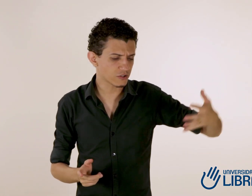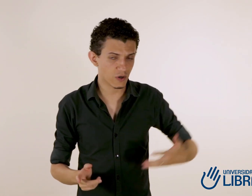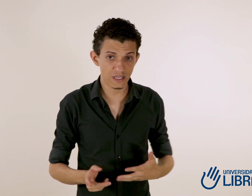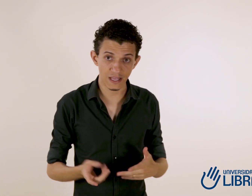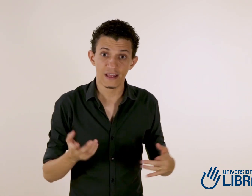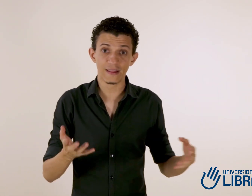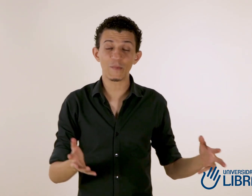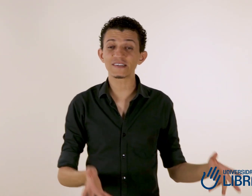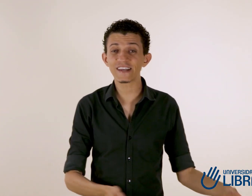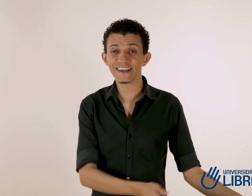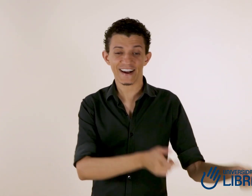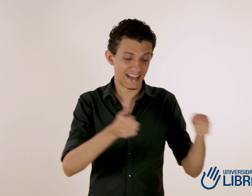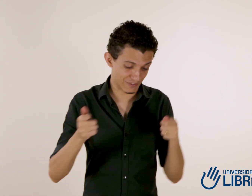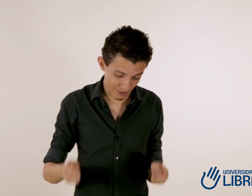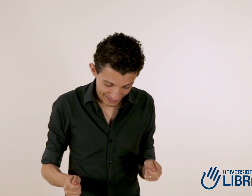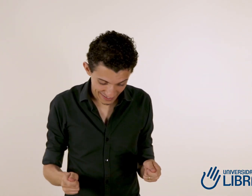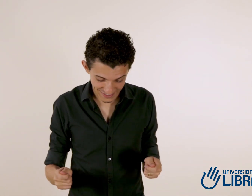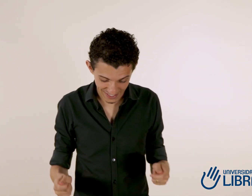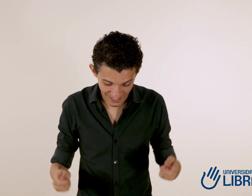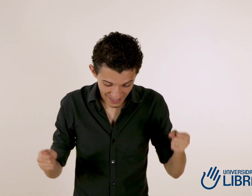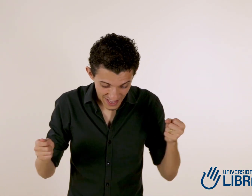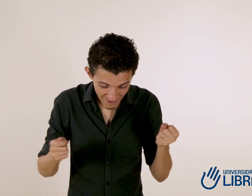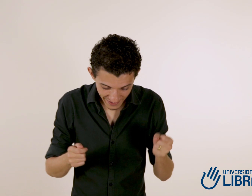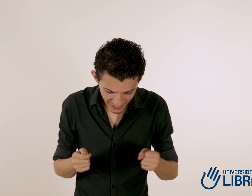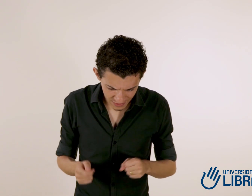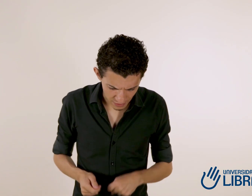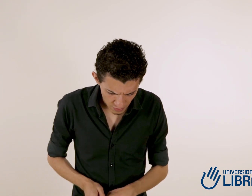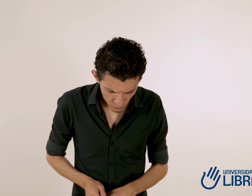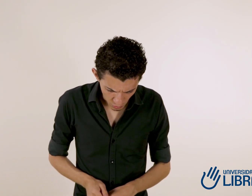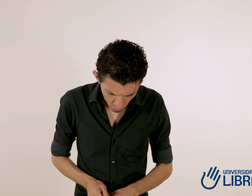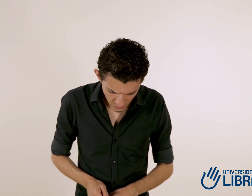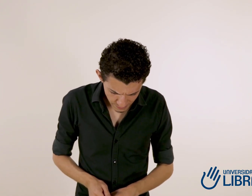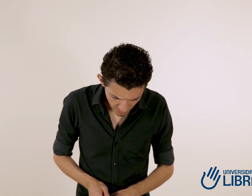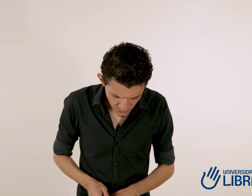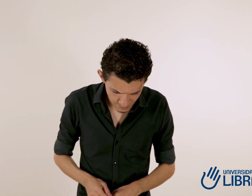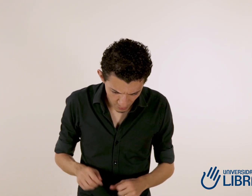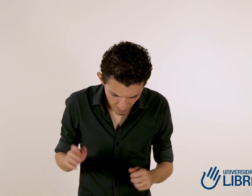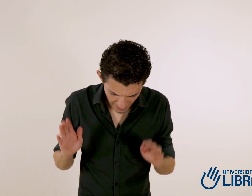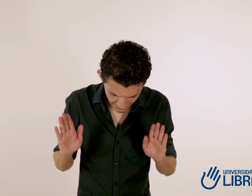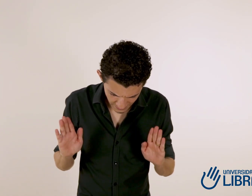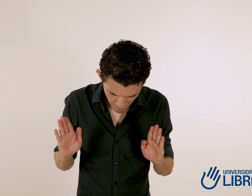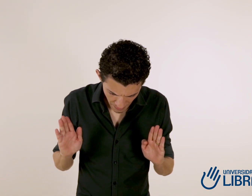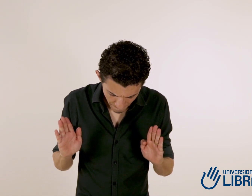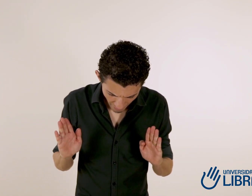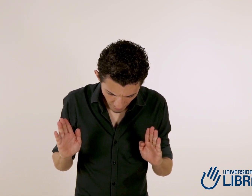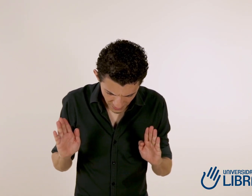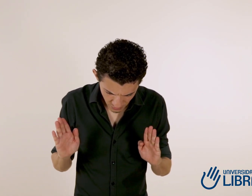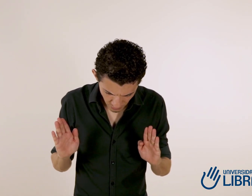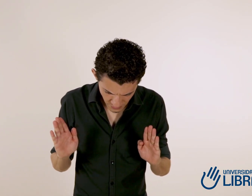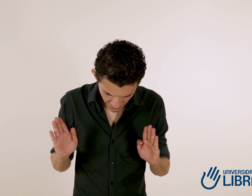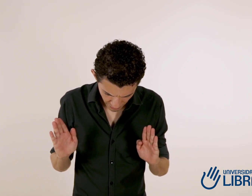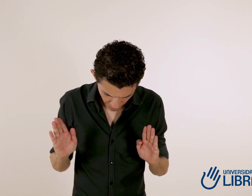de coisa ali. Depois você chega em casa, vai com aquela listinha ali e vai tentando. 2 mãos espalmadas, palmas